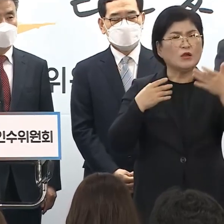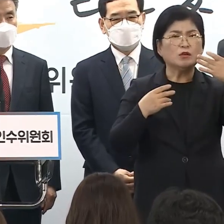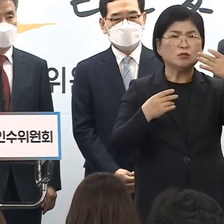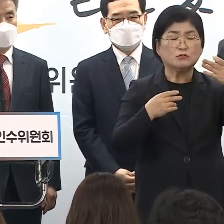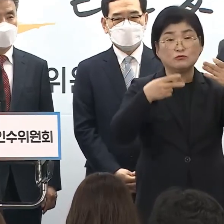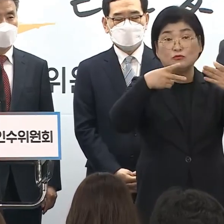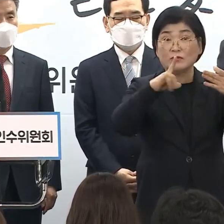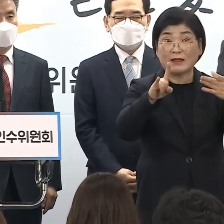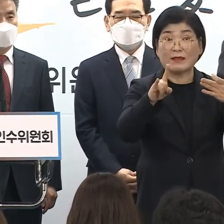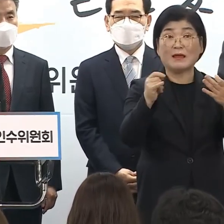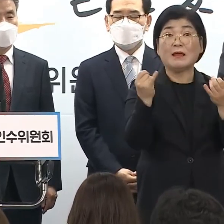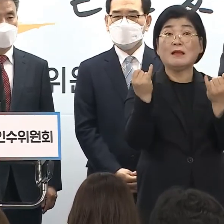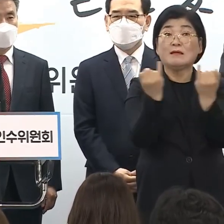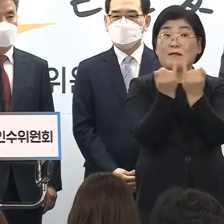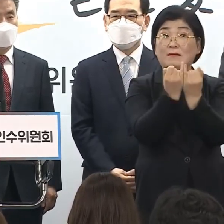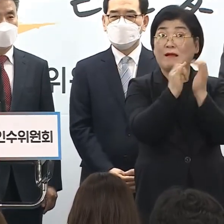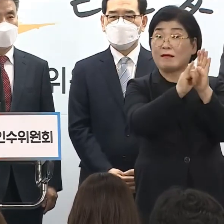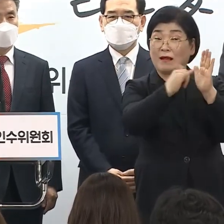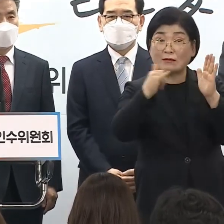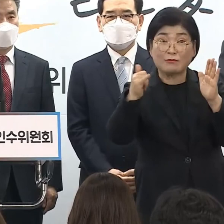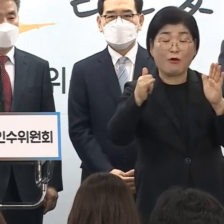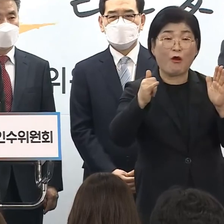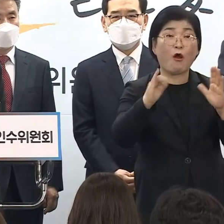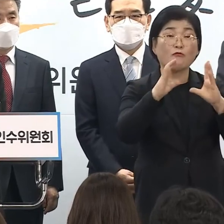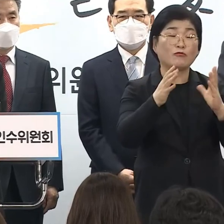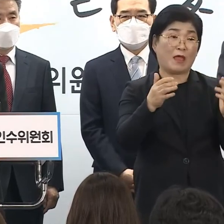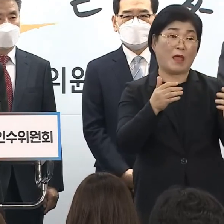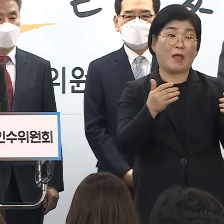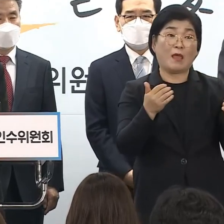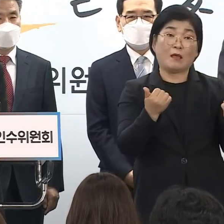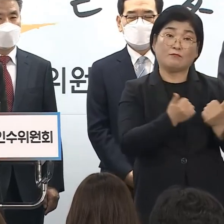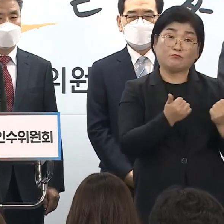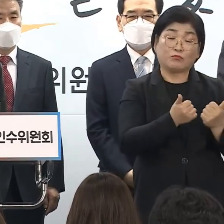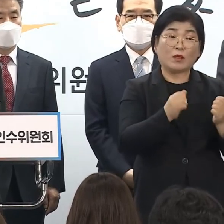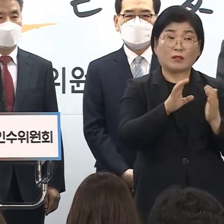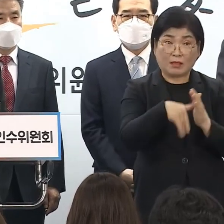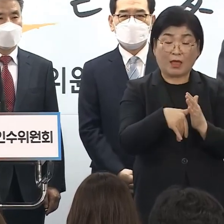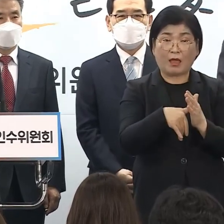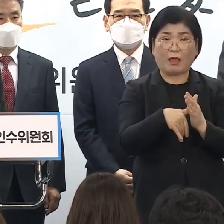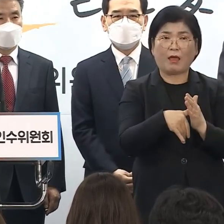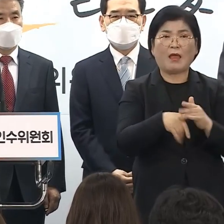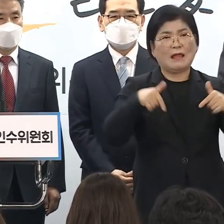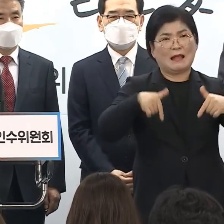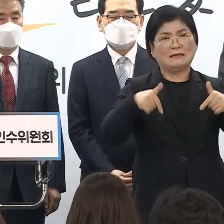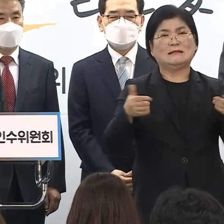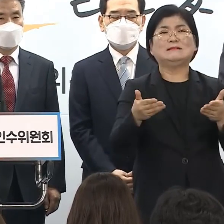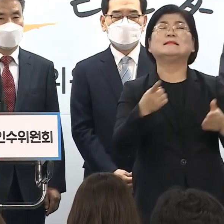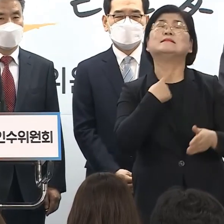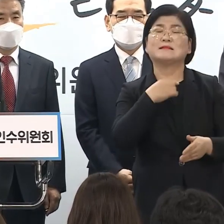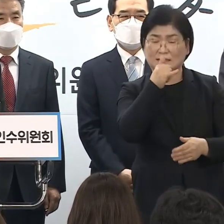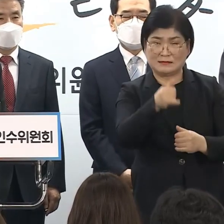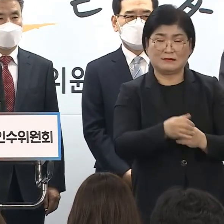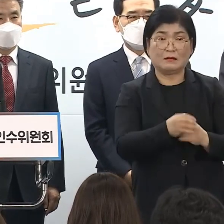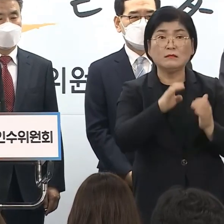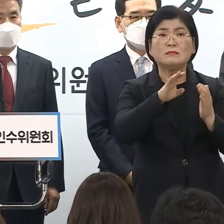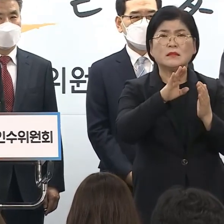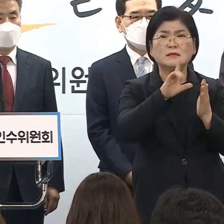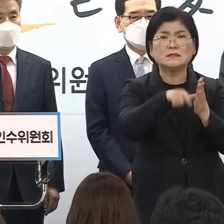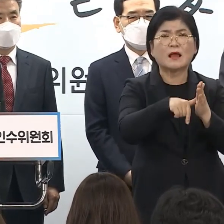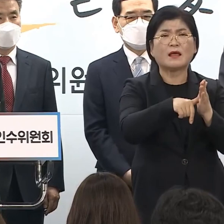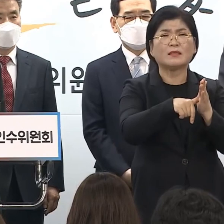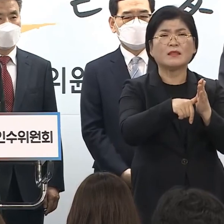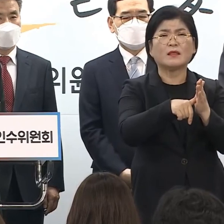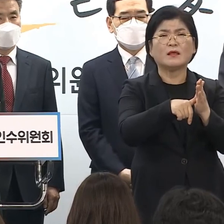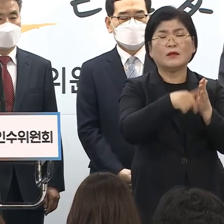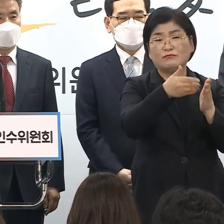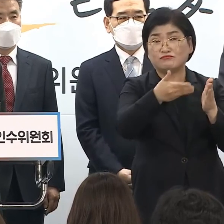이제 여성가족위원회 국회에서 간사로 활동하면서 여가부의 업무를 많이 봤지만 그동안 시간이 많이